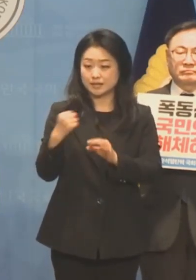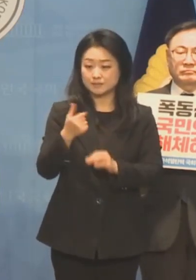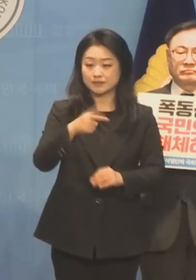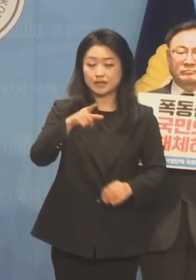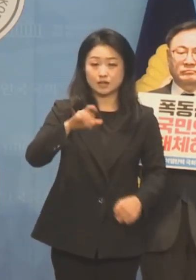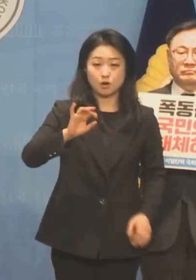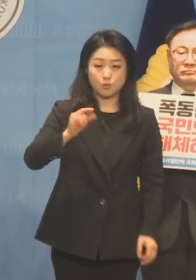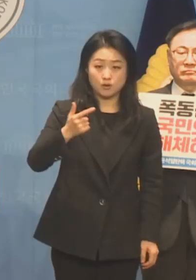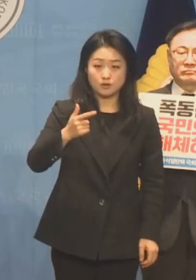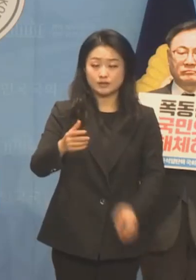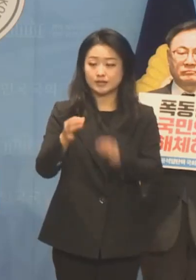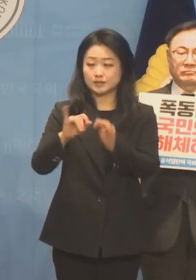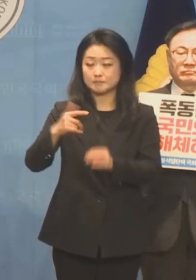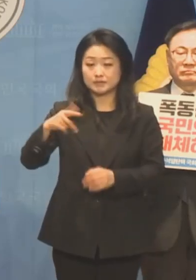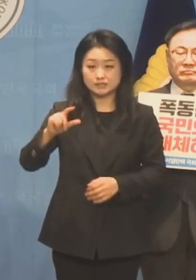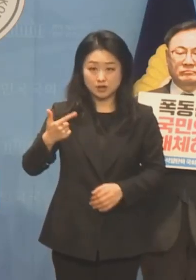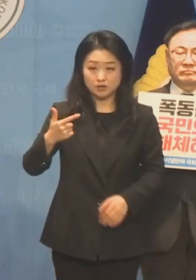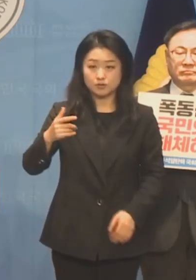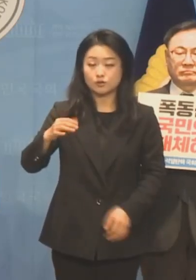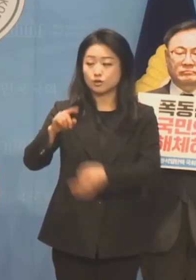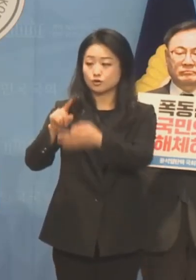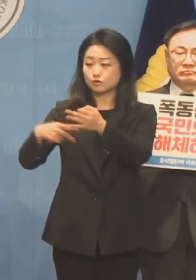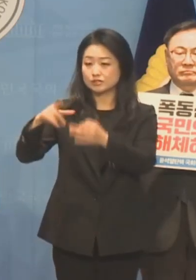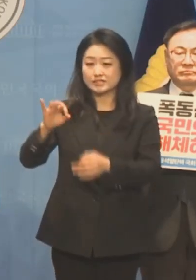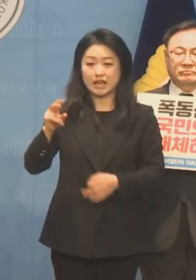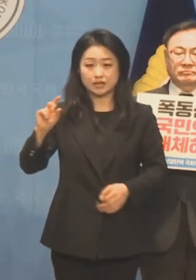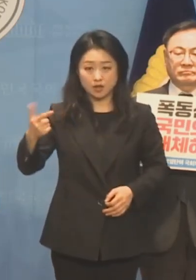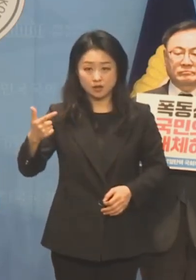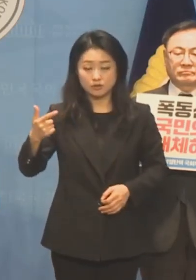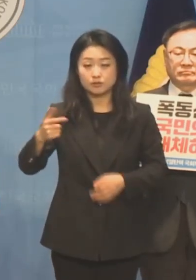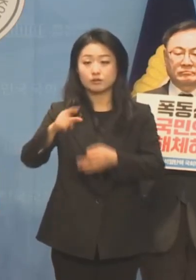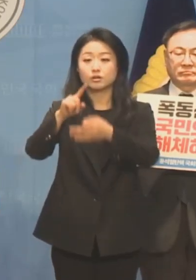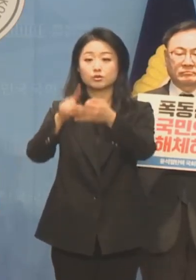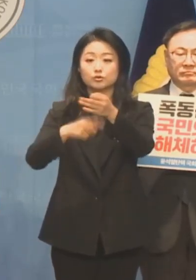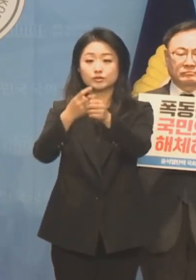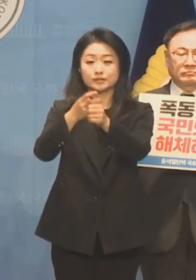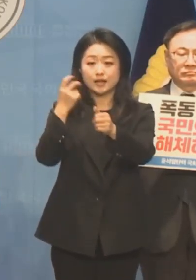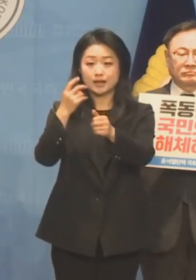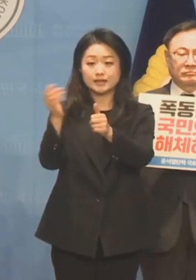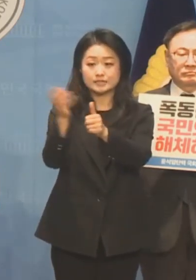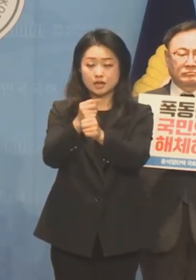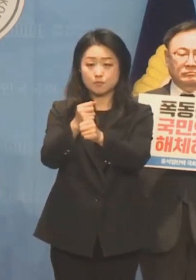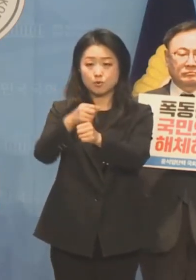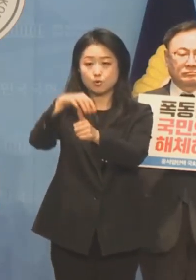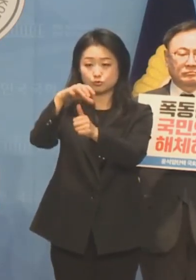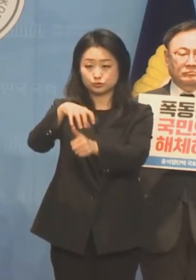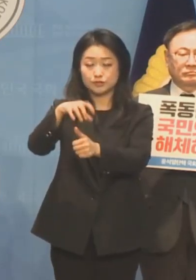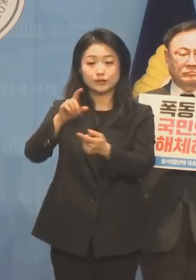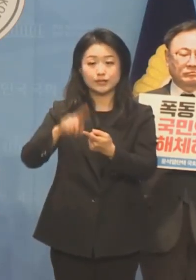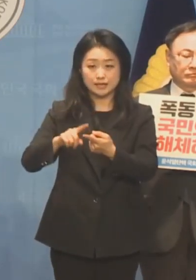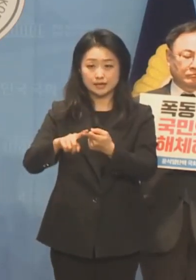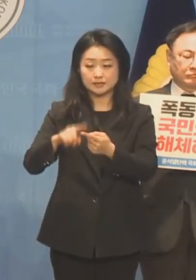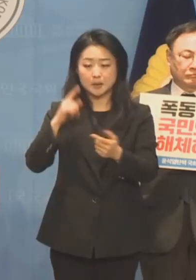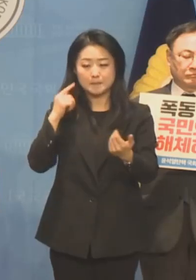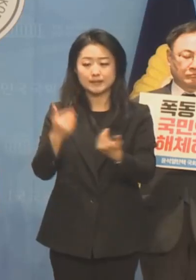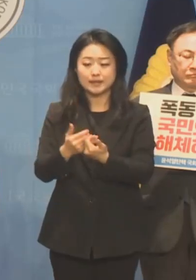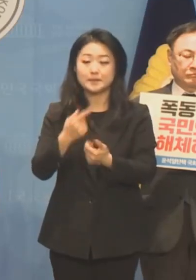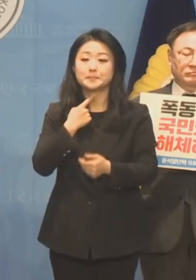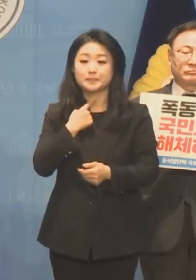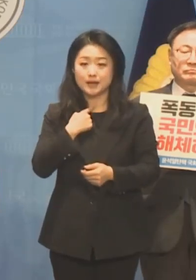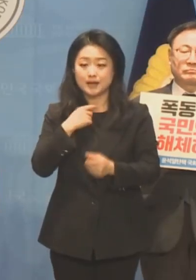나경원, 김민전, 윤상현 등은 윤석열의 탄핵과 체포, 구속수사를 줄곧